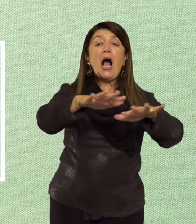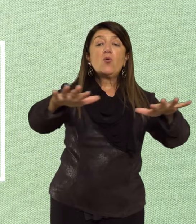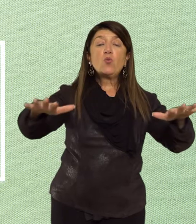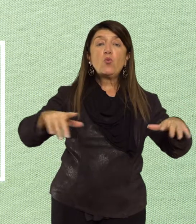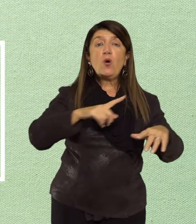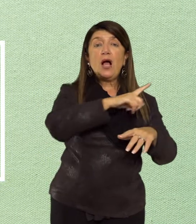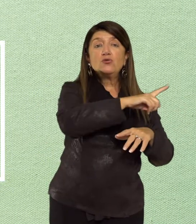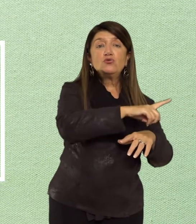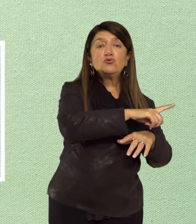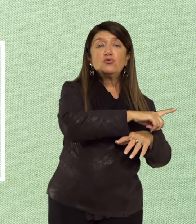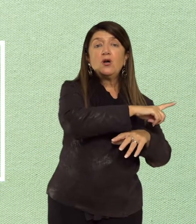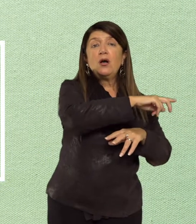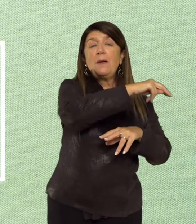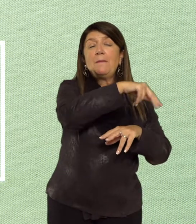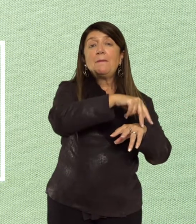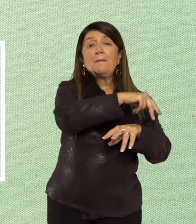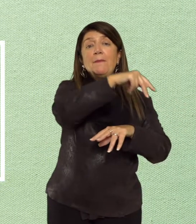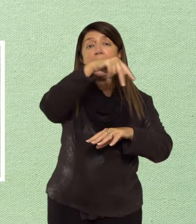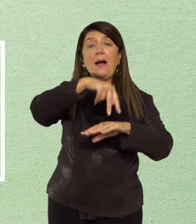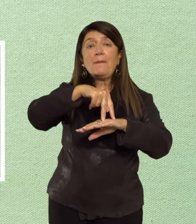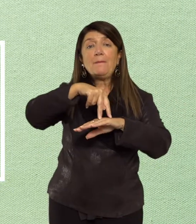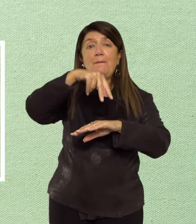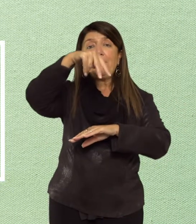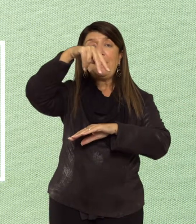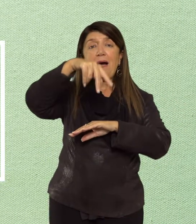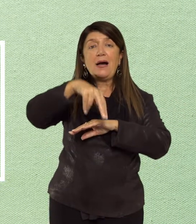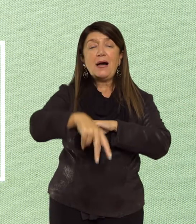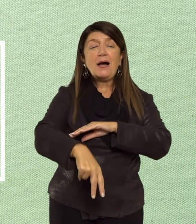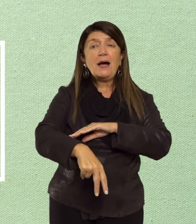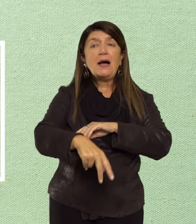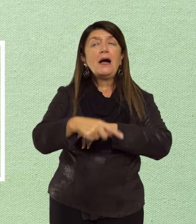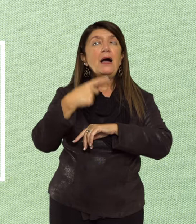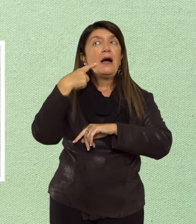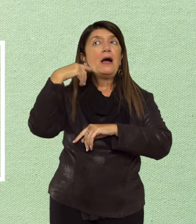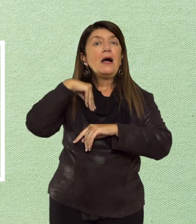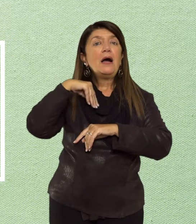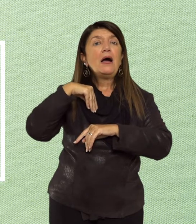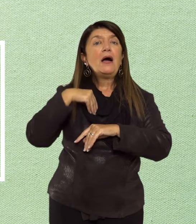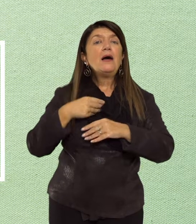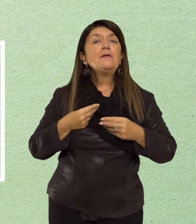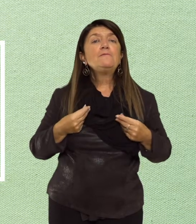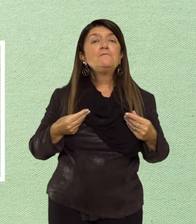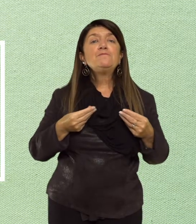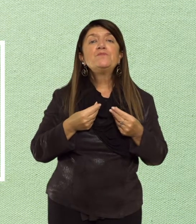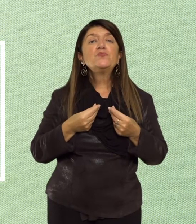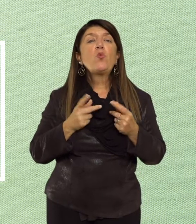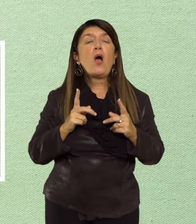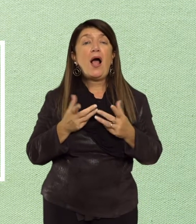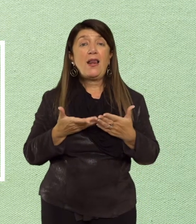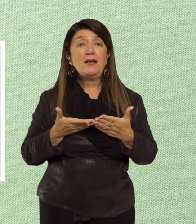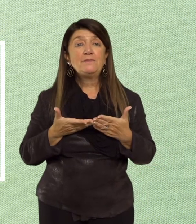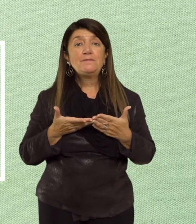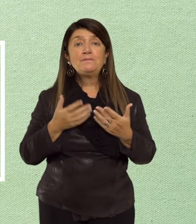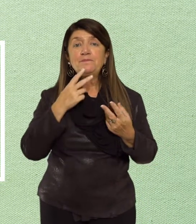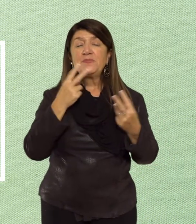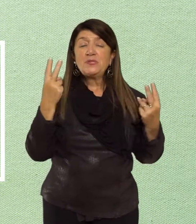prestazione sportiva? So che è una domanda un po' difficile, spero che tu No, no, ma è la. una domanda che mi fanno in parecchi e la verità è questa, che io nuoto fin